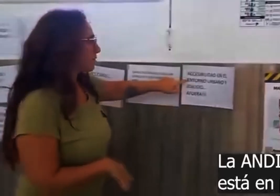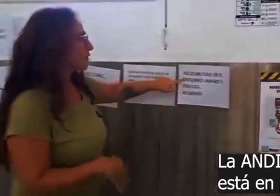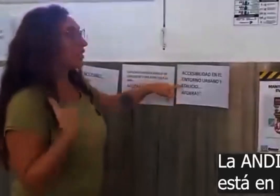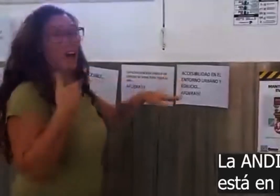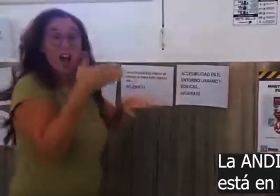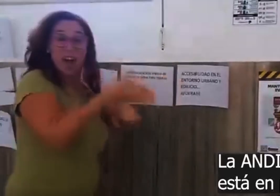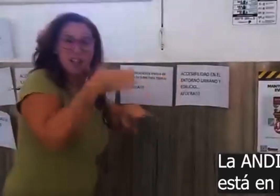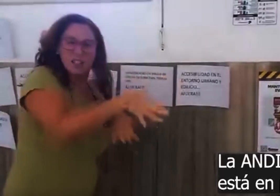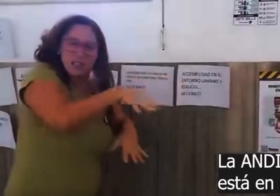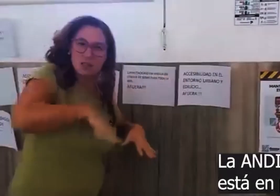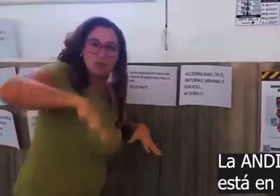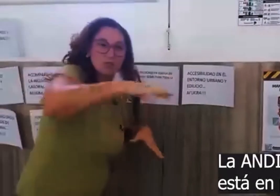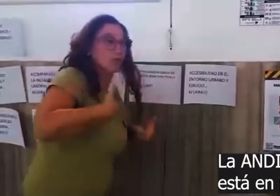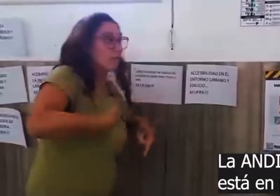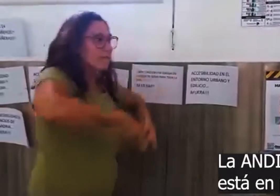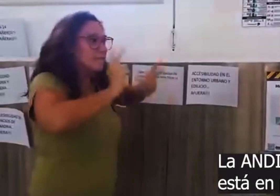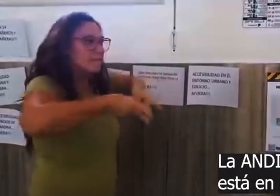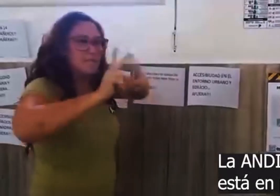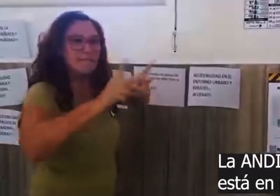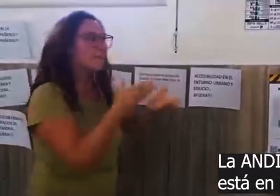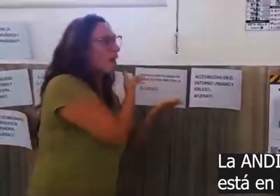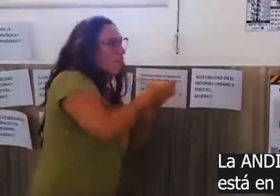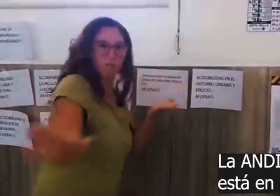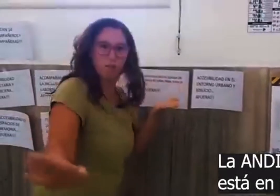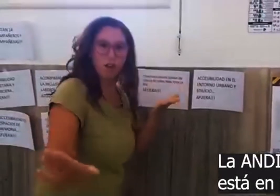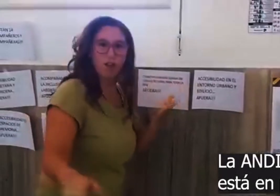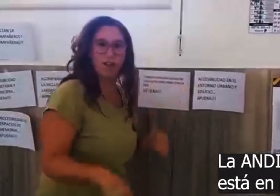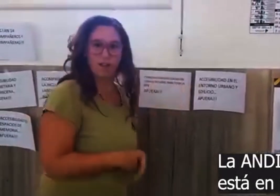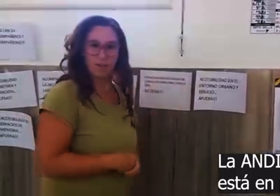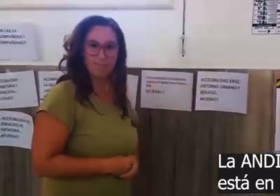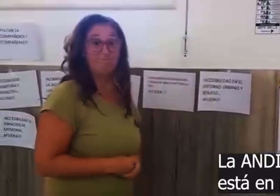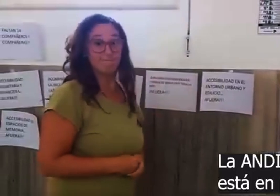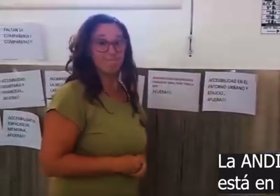Accesibilidad en el entorno urbano y edilicio, afuera.